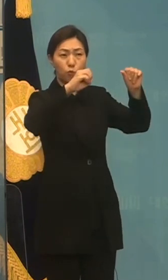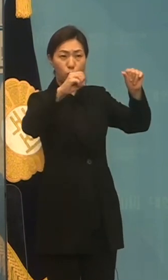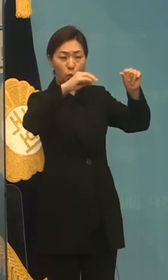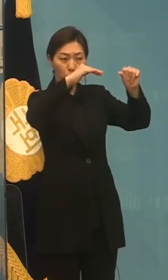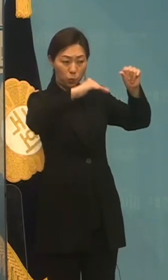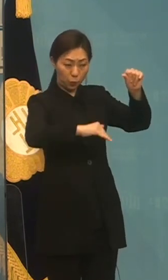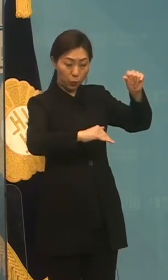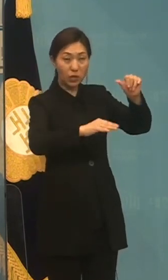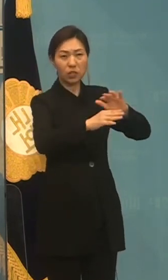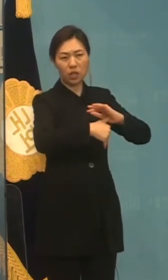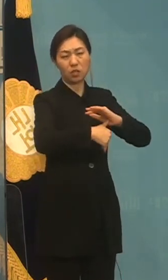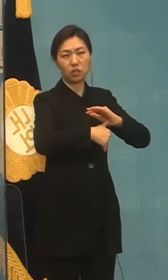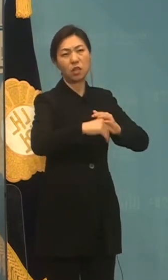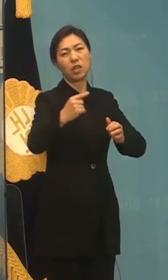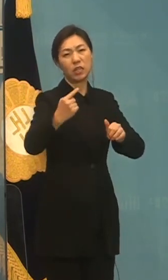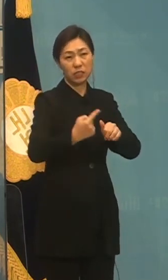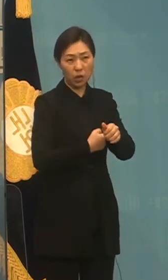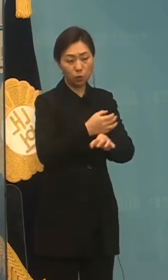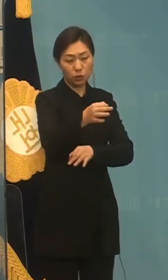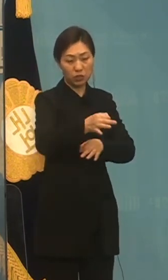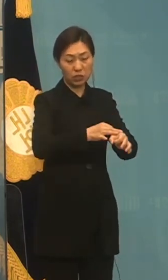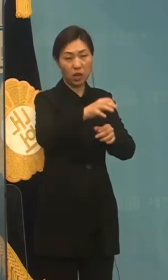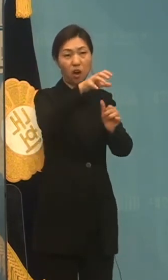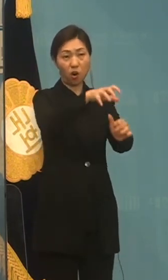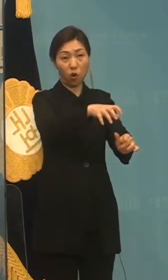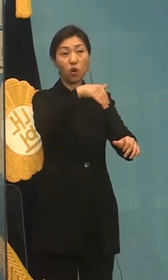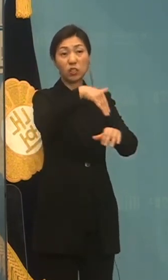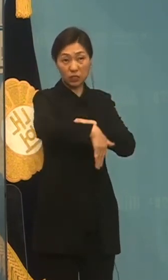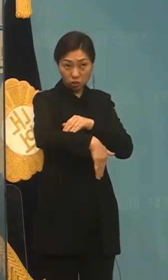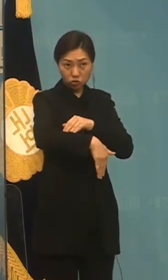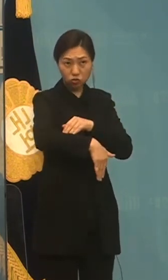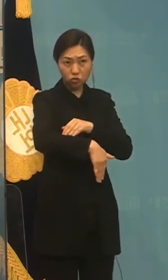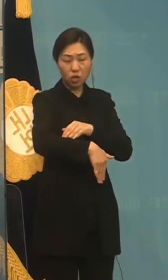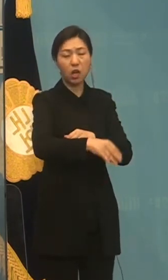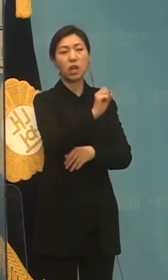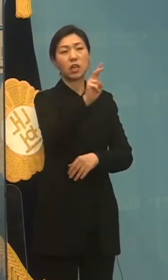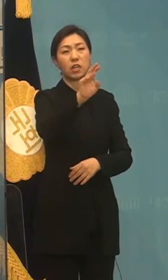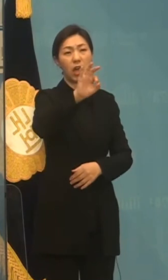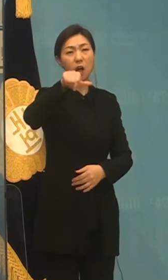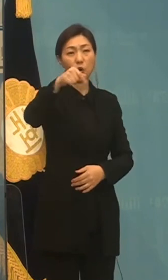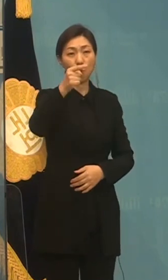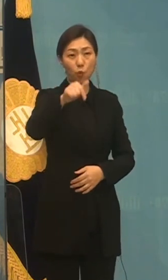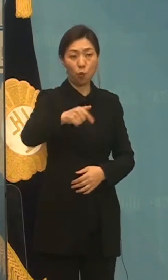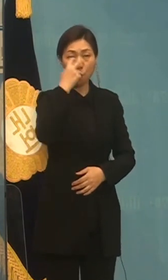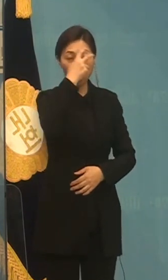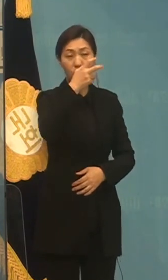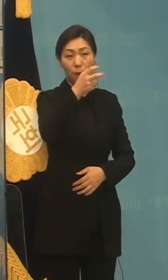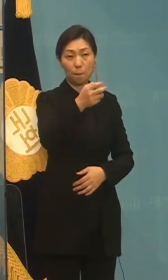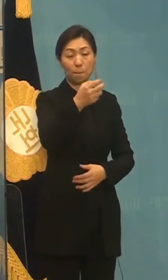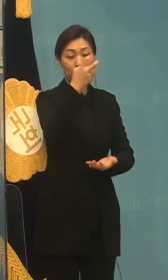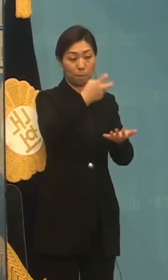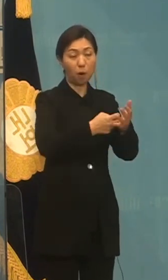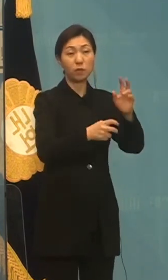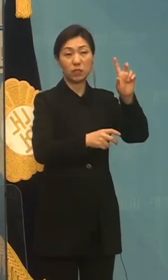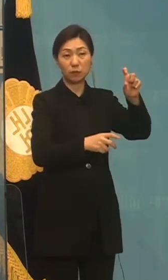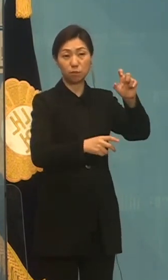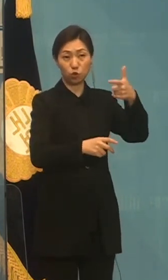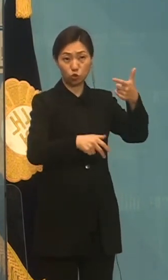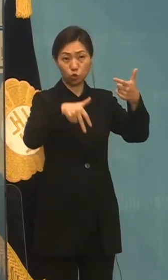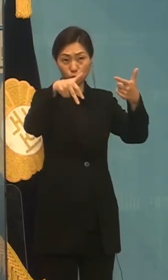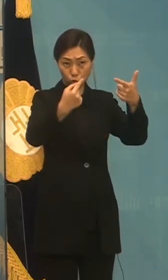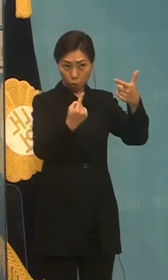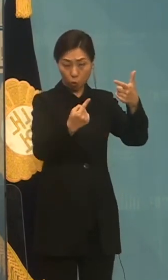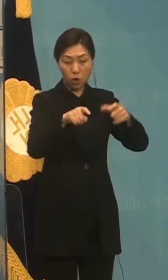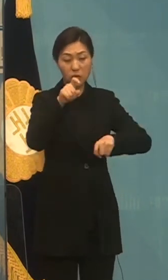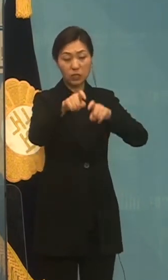경우에는 자동시장 정리를 하도록 양곡관리법 16조 그리고 양곡수급안전대책 수립층의